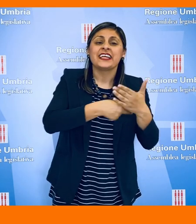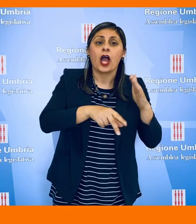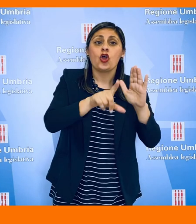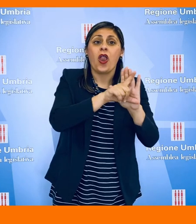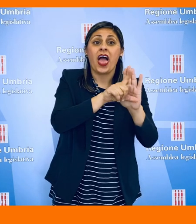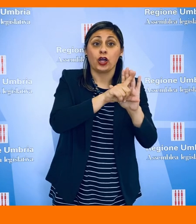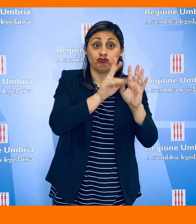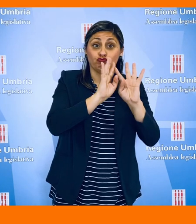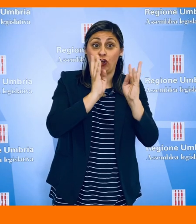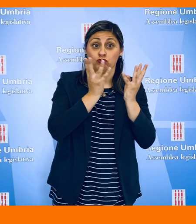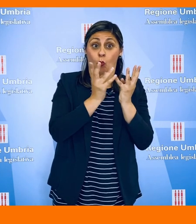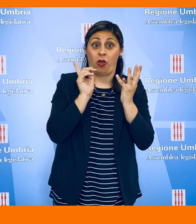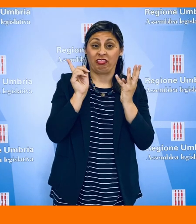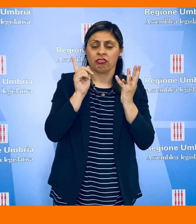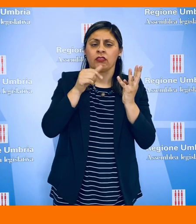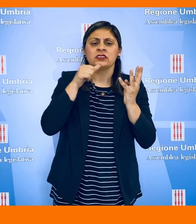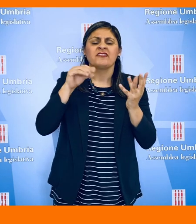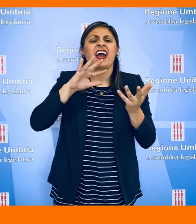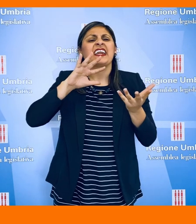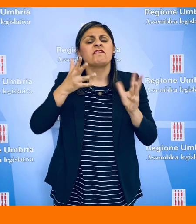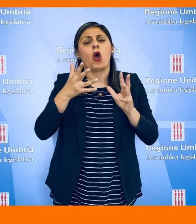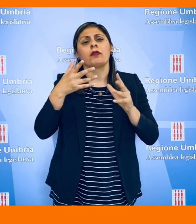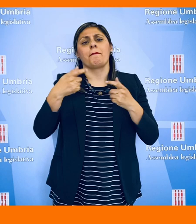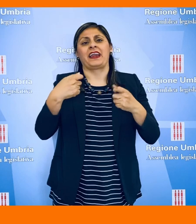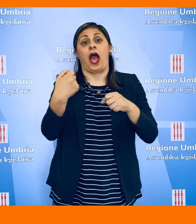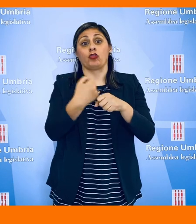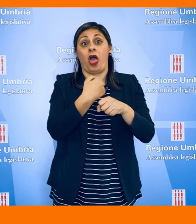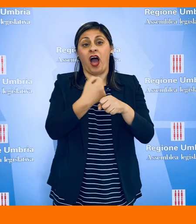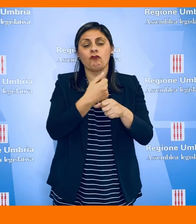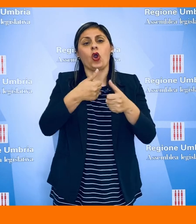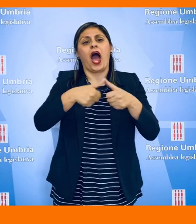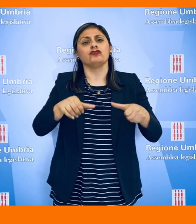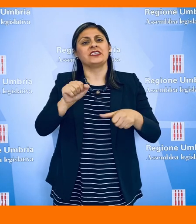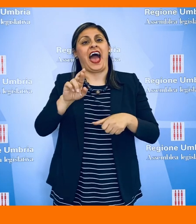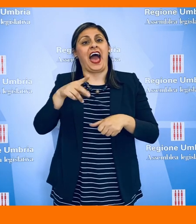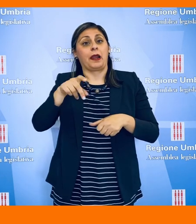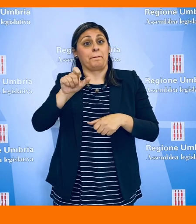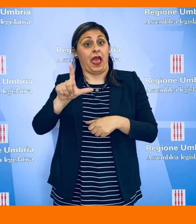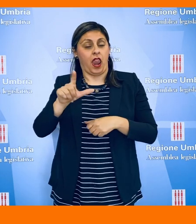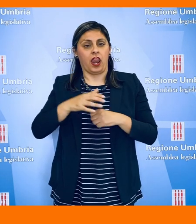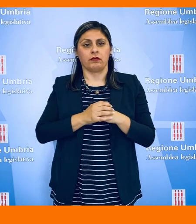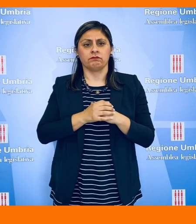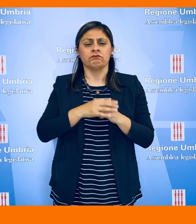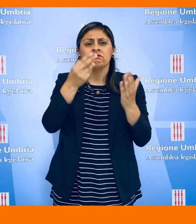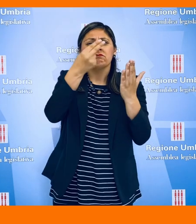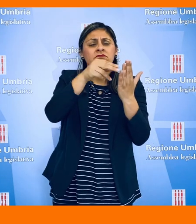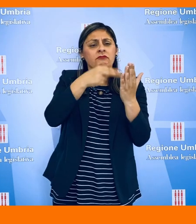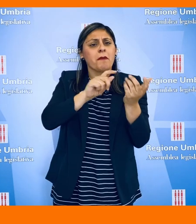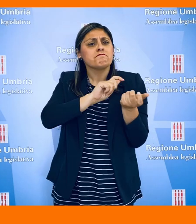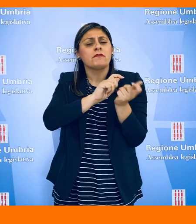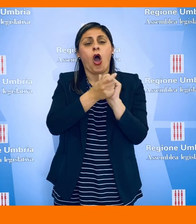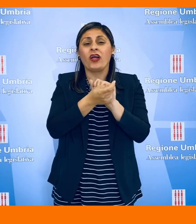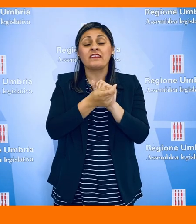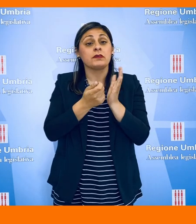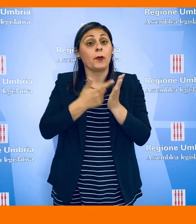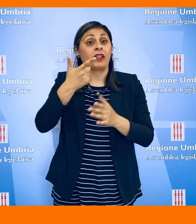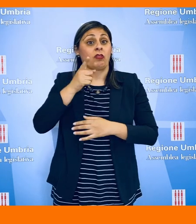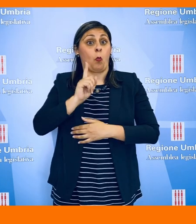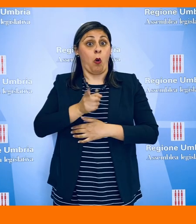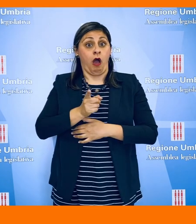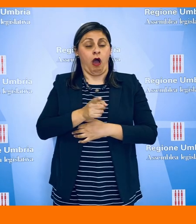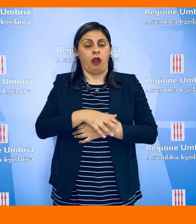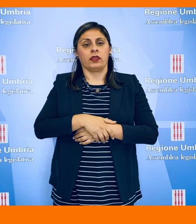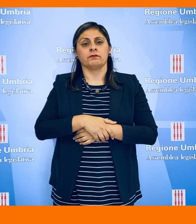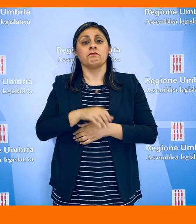modificare il disegno di legge della Giunta che riforma il mercato del lavoro e l'agenzia ARPAL. Tra le più rilevanti modifiche apportate ci